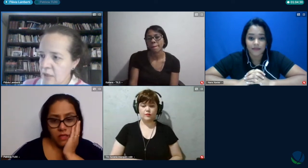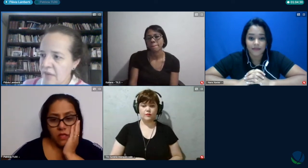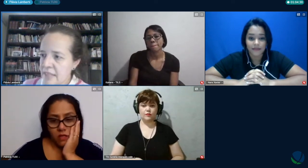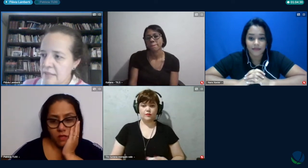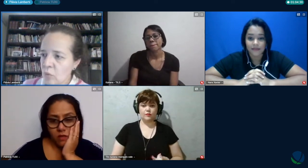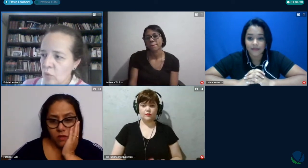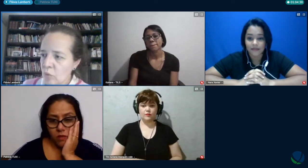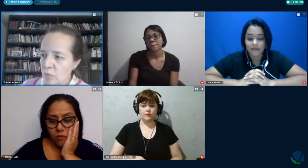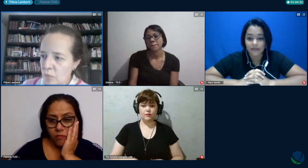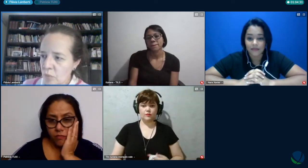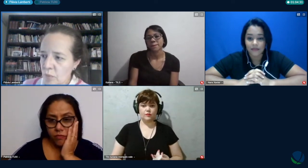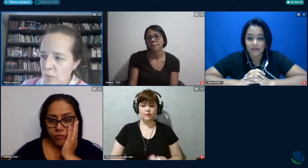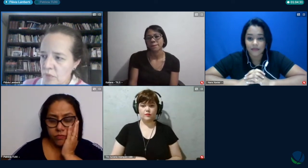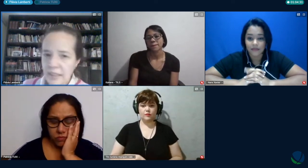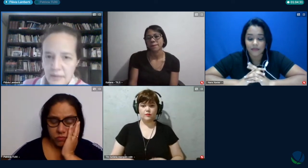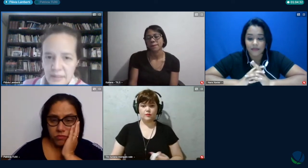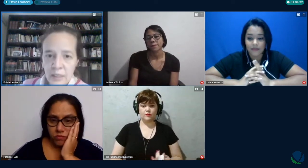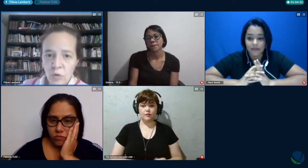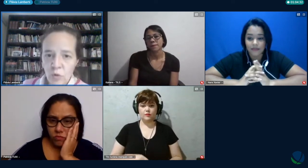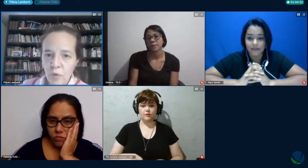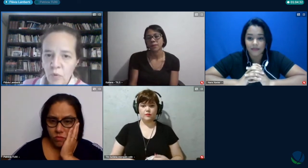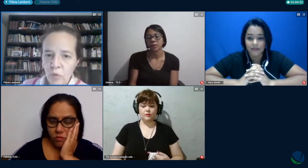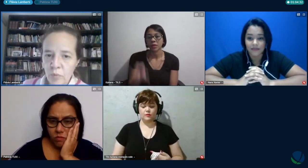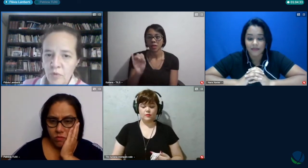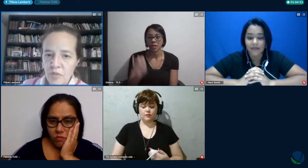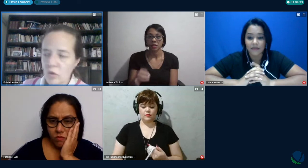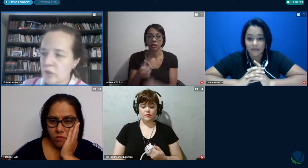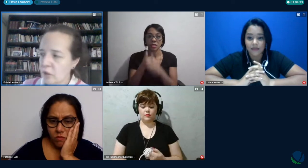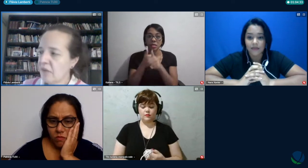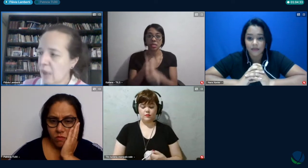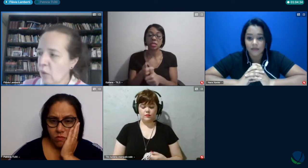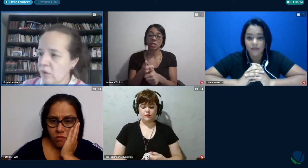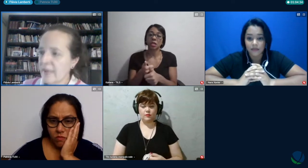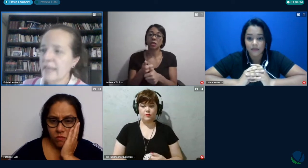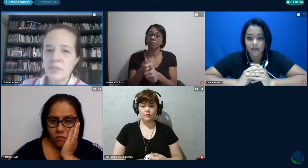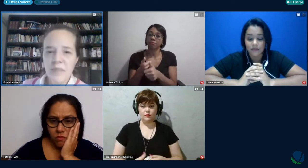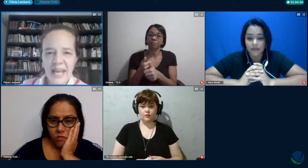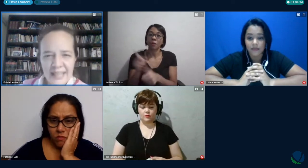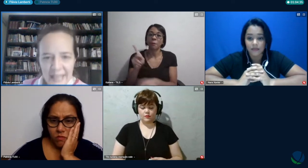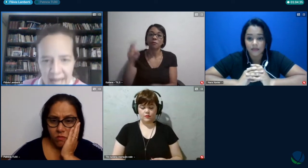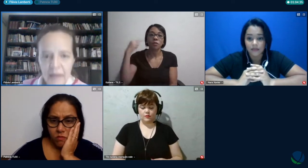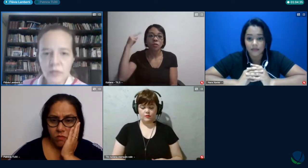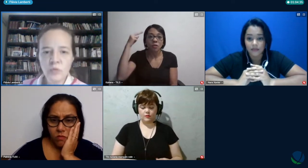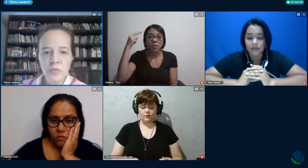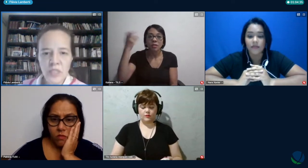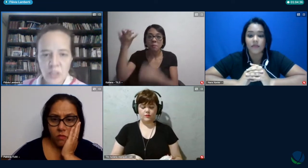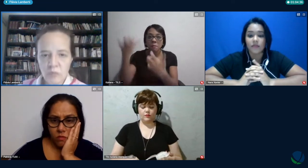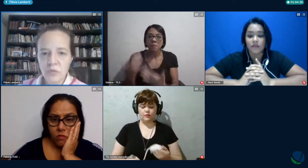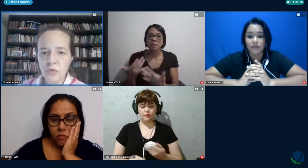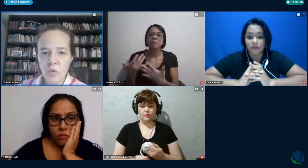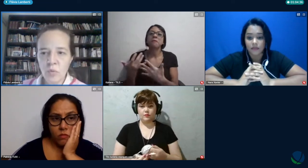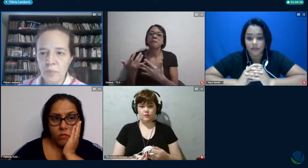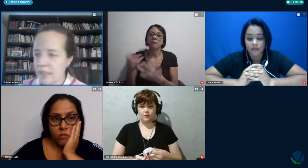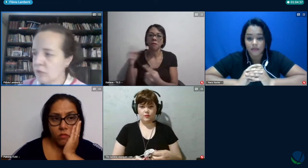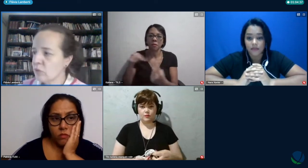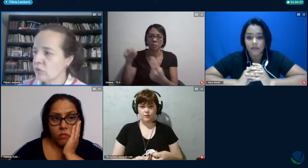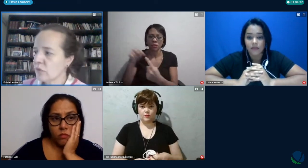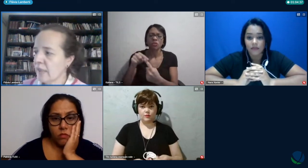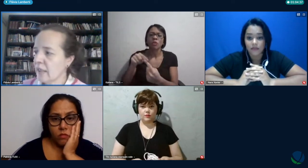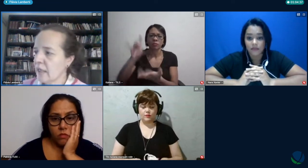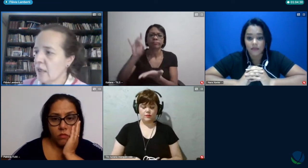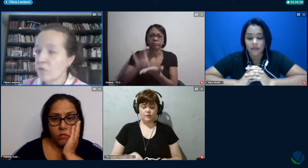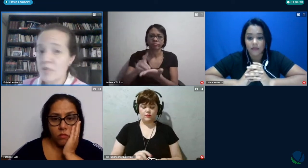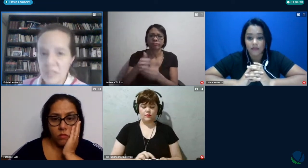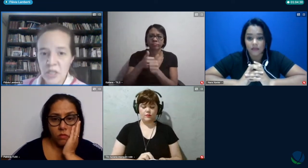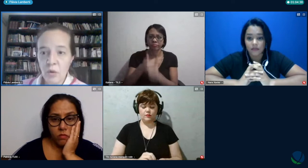Mas talvez seguir o que o professor Rodrigo falou, né, de reiterar que os objetivos foram cumpridos,